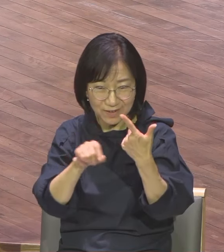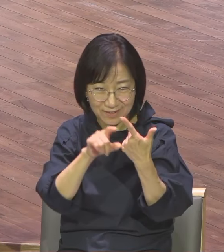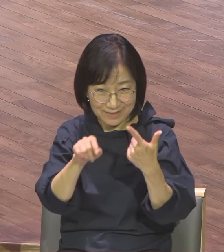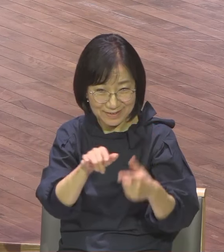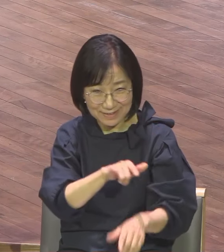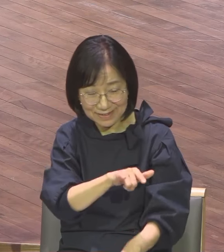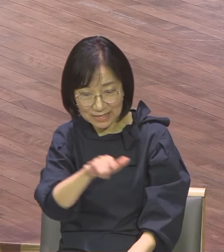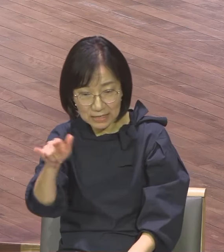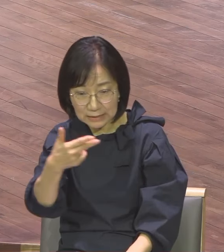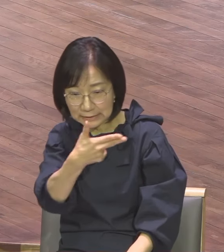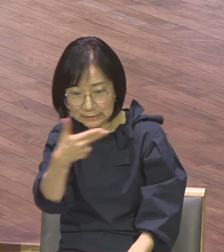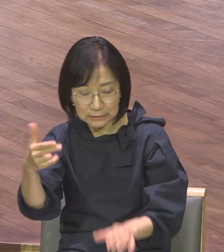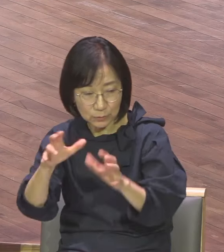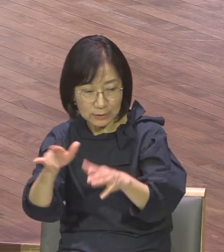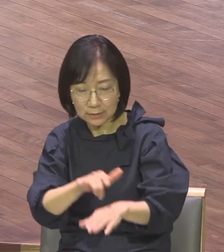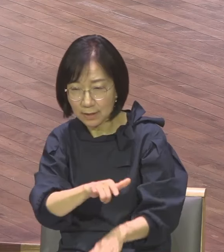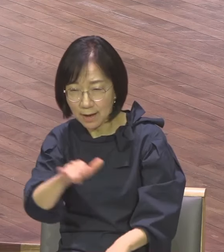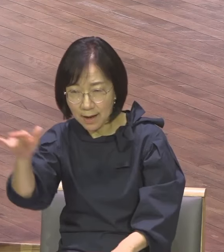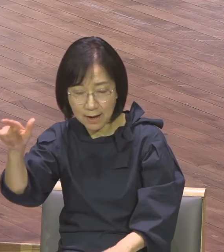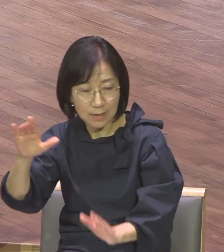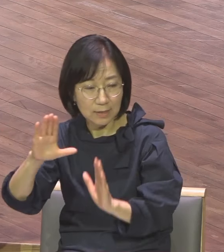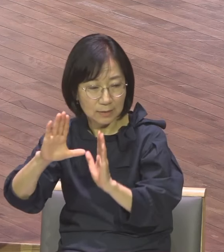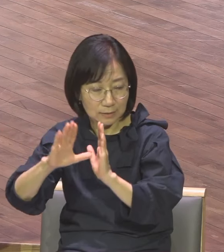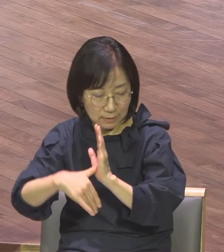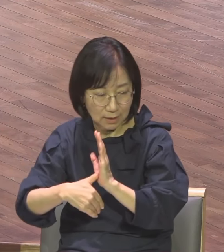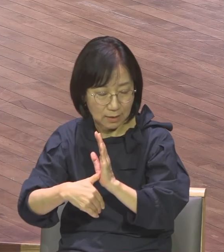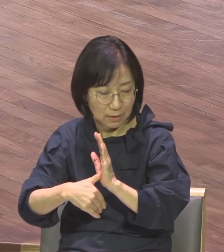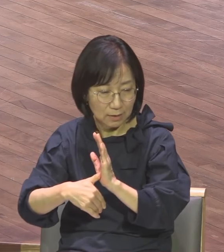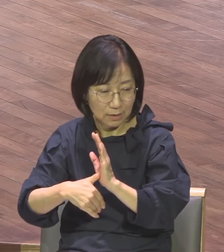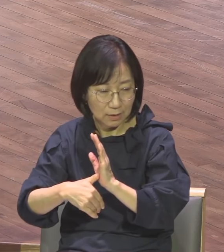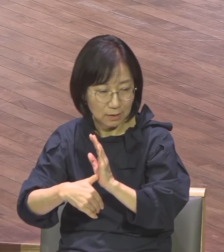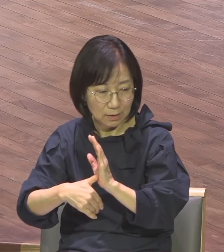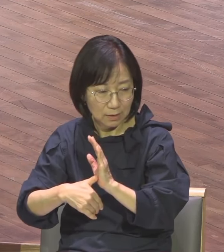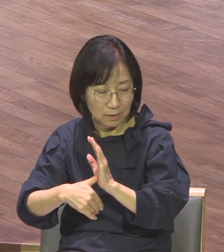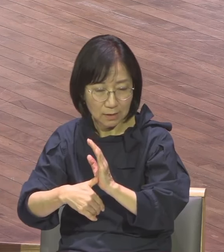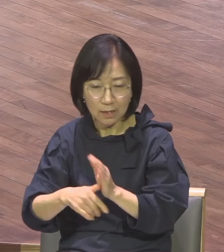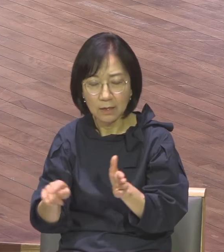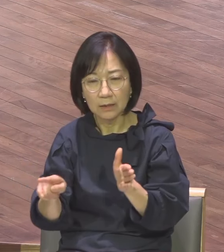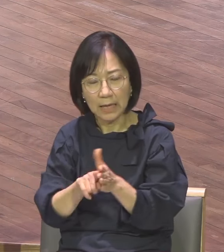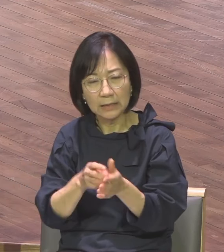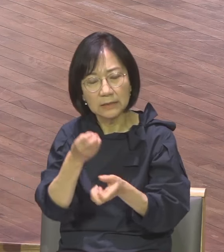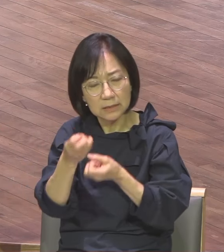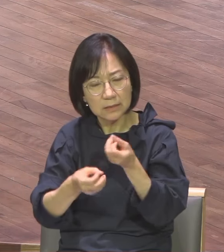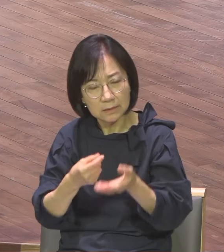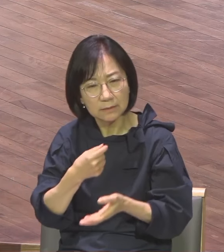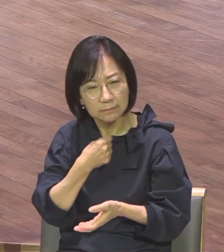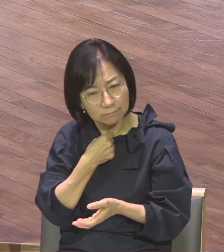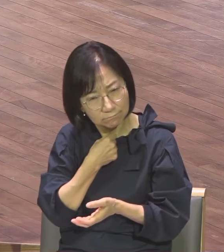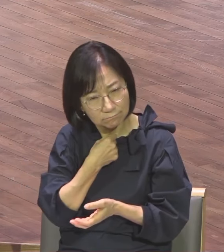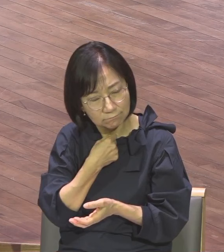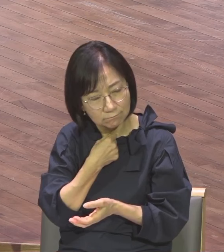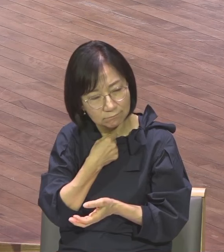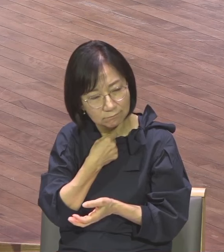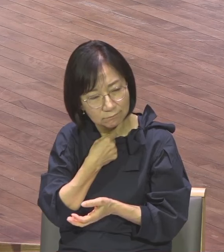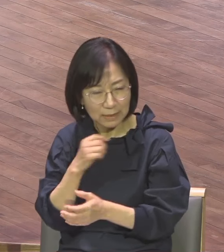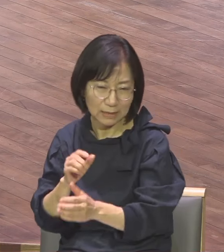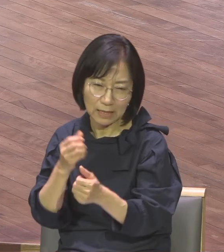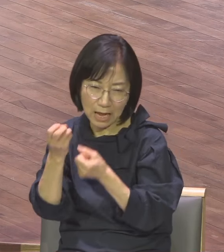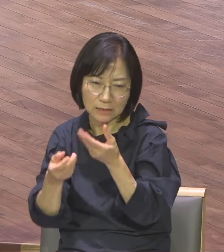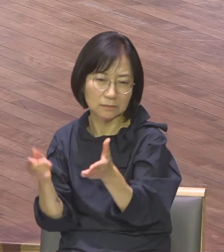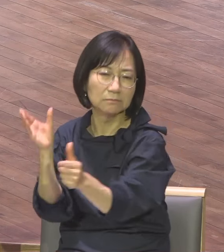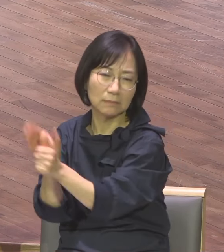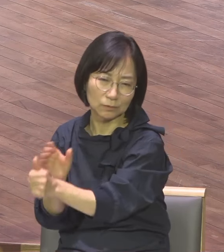주 한번 저 3부 예배 때 한번 현장을 한번 간증하면 좋겠다 그래 하기로 했는데 지금 말이죠 이렇게